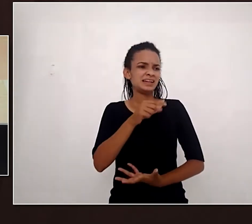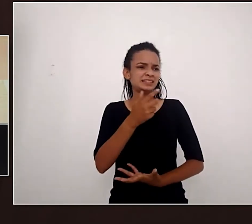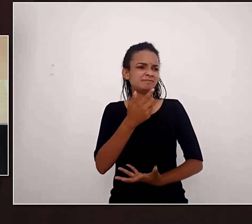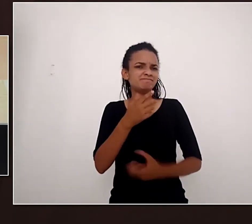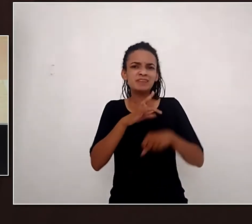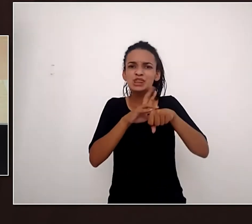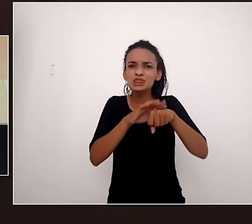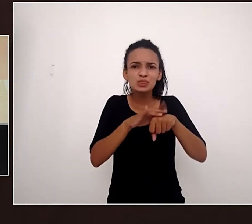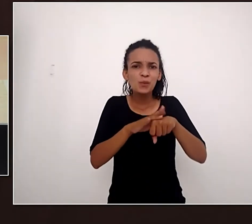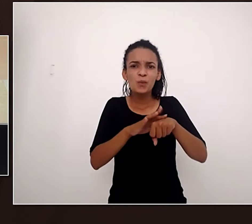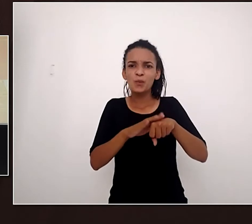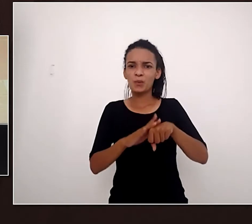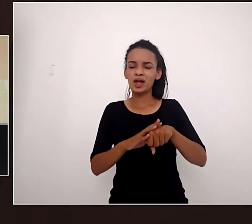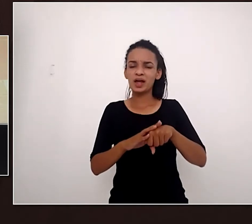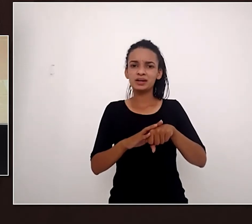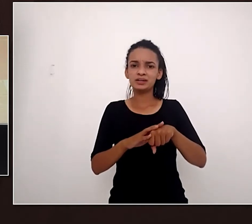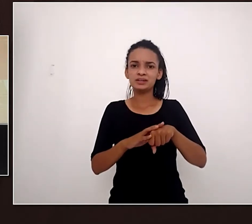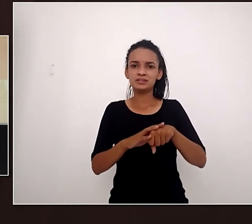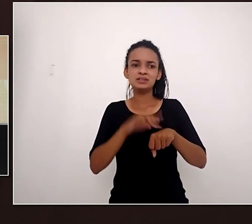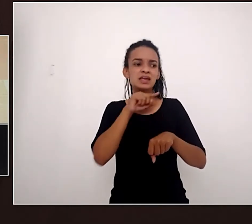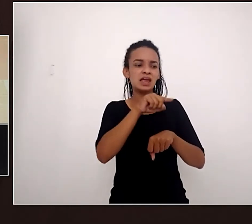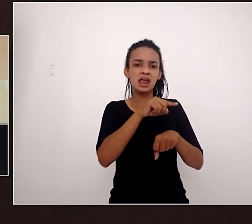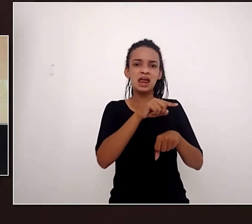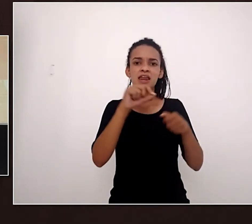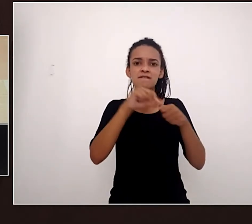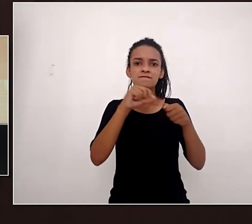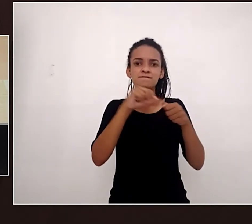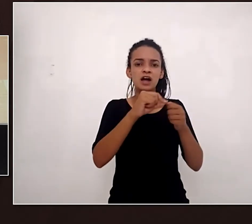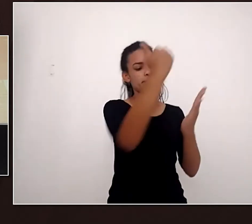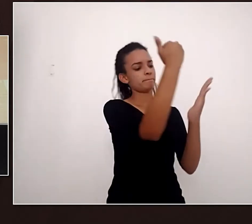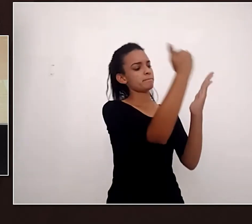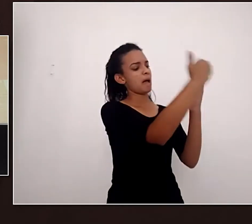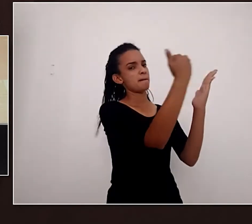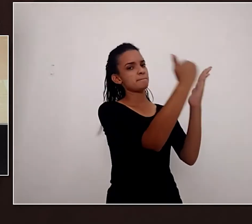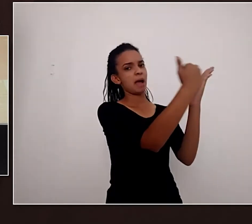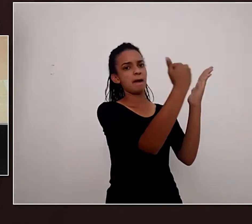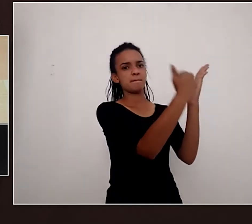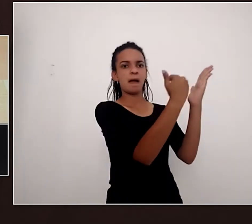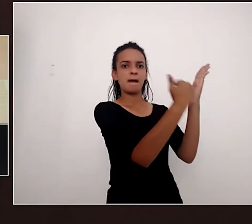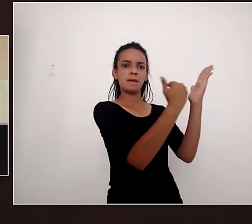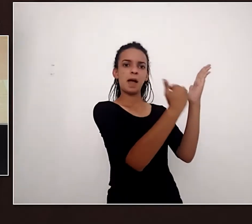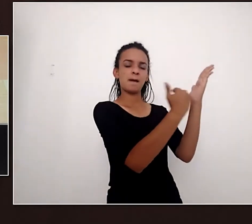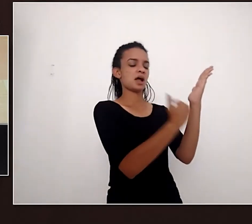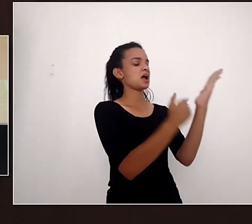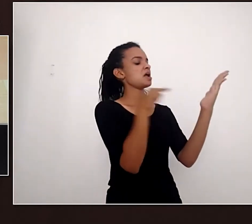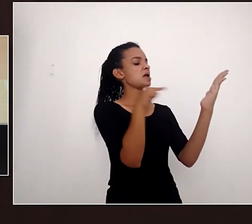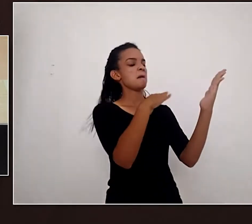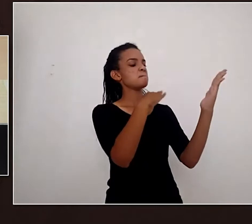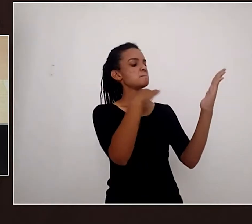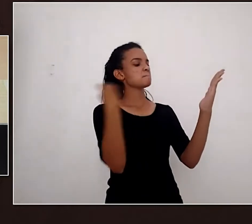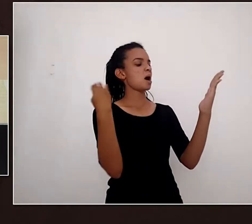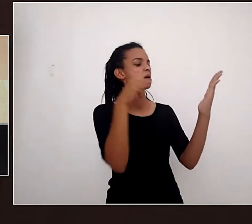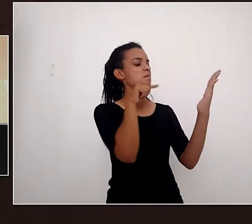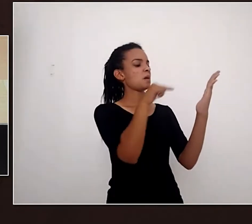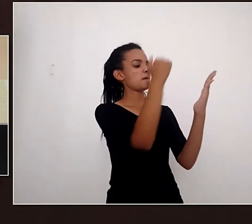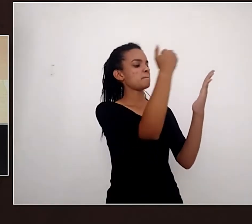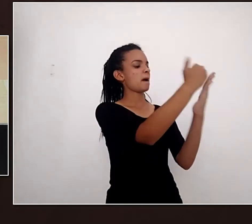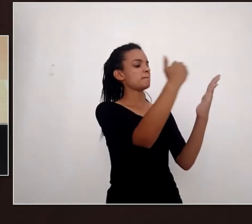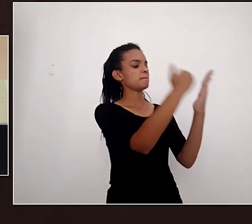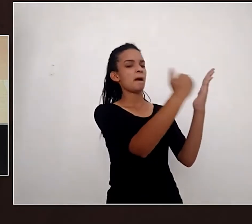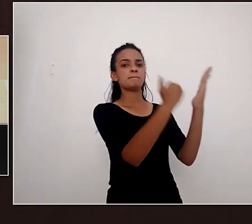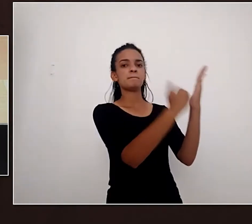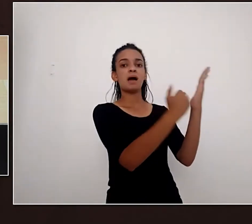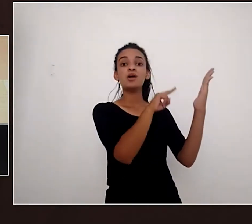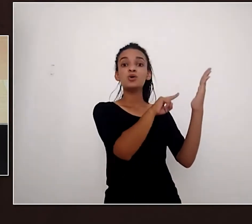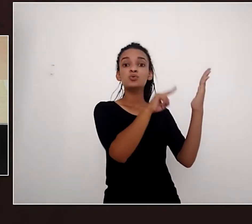a fazer uma lista fatal dos que ele pretendia eliminar, contendo o nome da própria